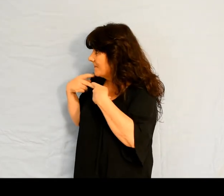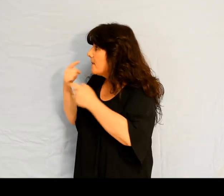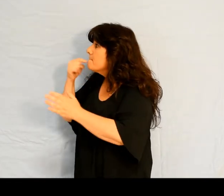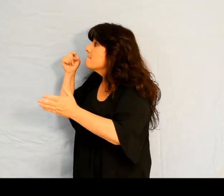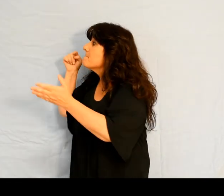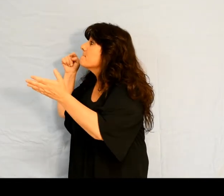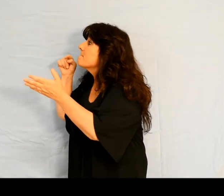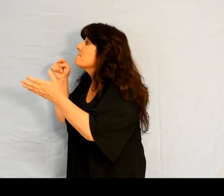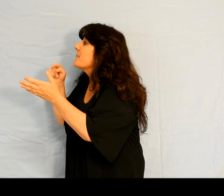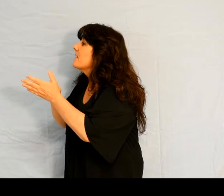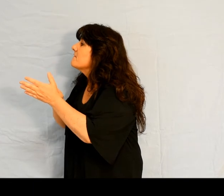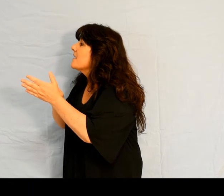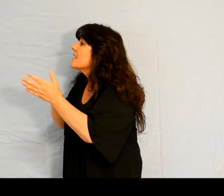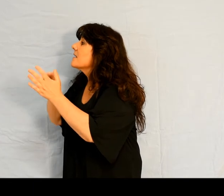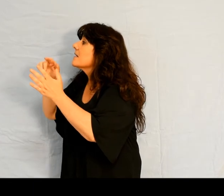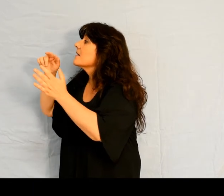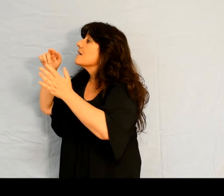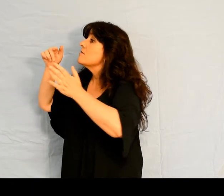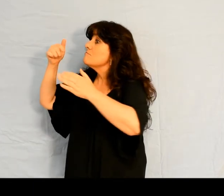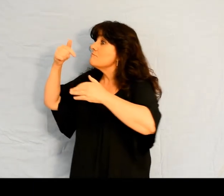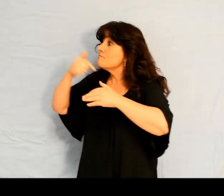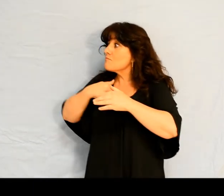peut pas être mon disciple.